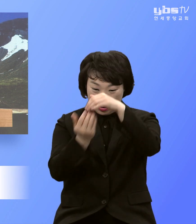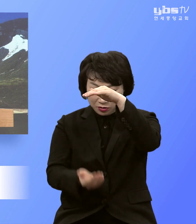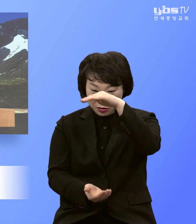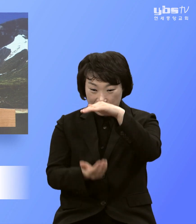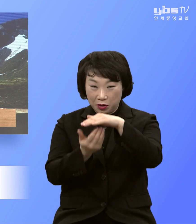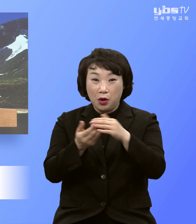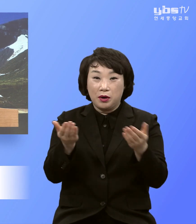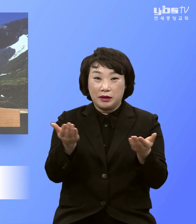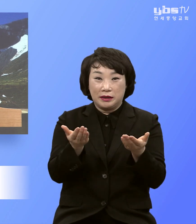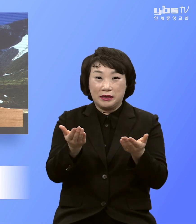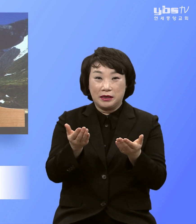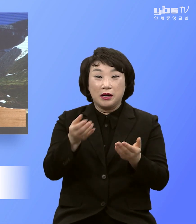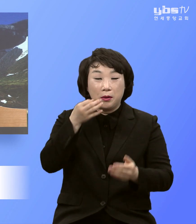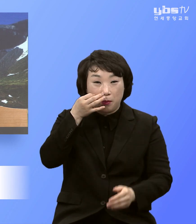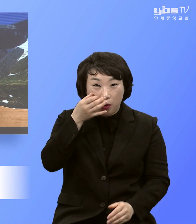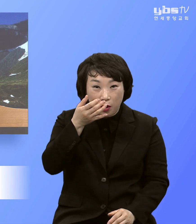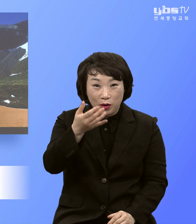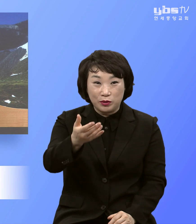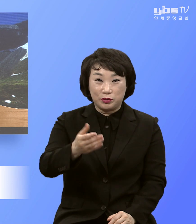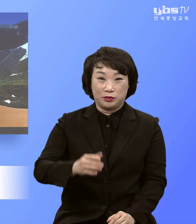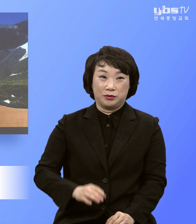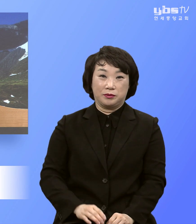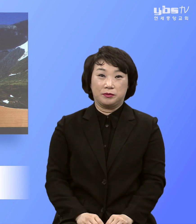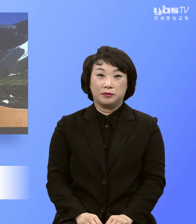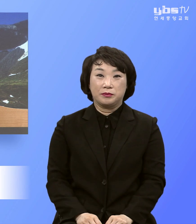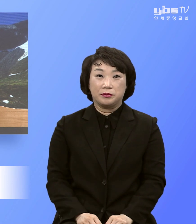전능하신 사역을 보이시면서